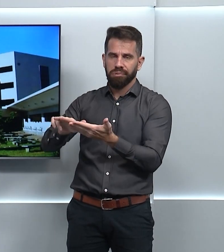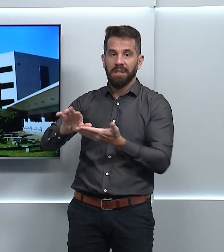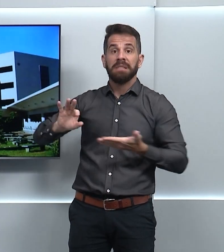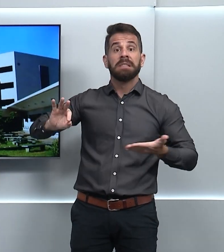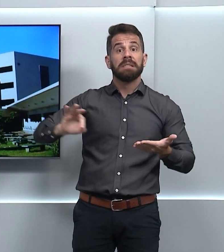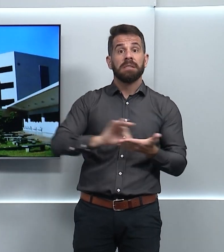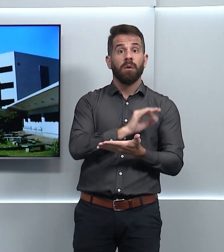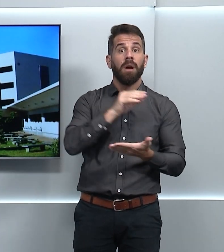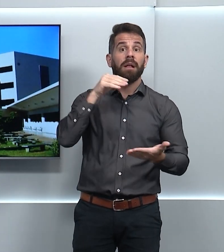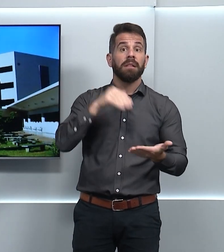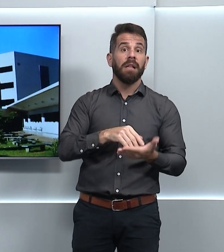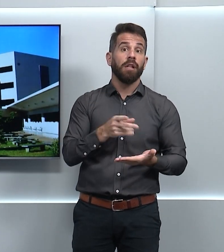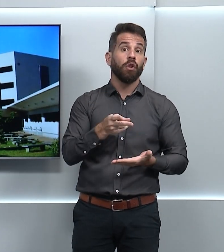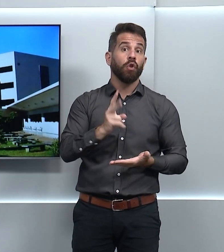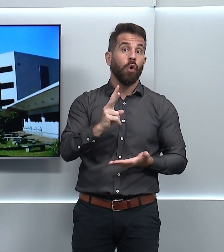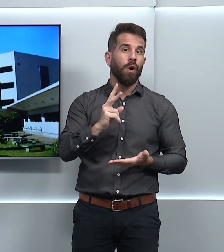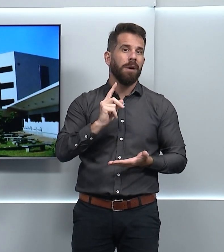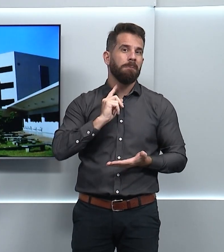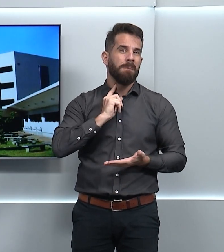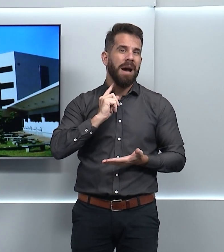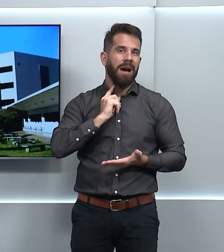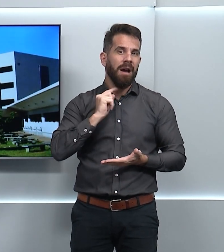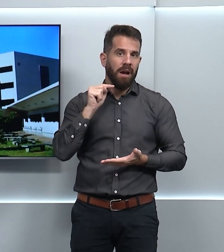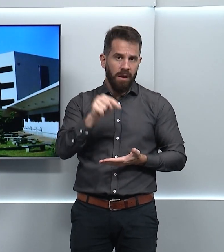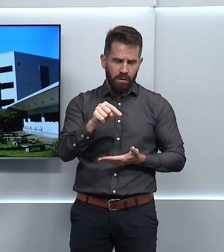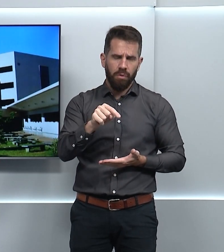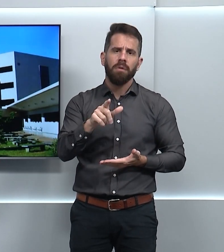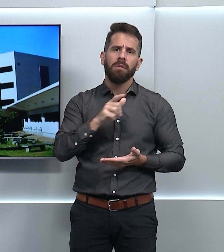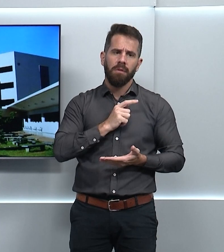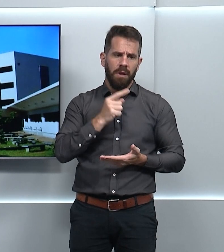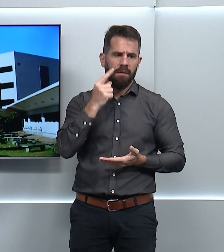dia 2 de maio, por esse site que está aqui na tela,